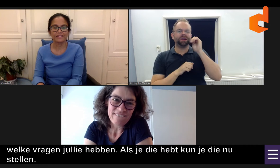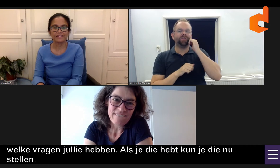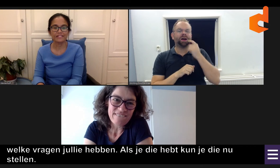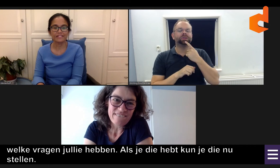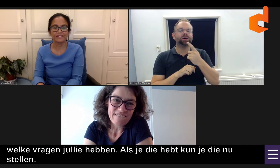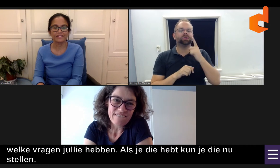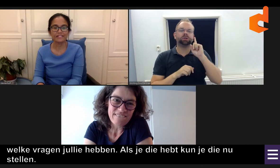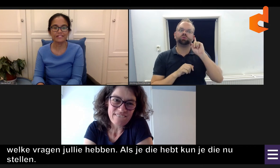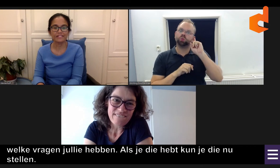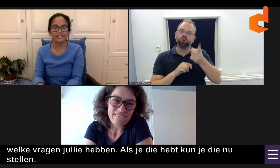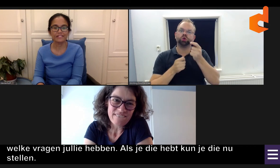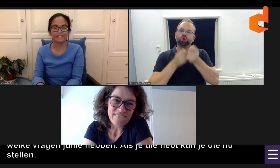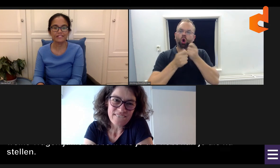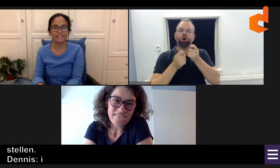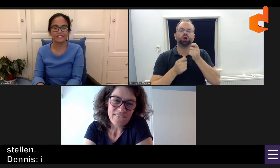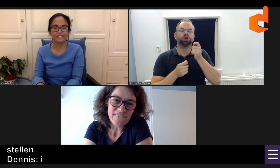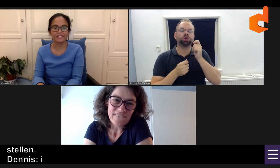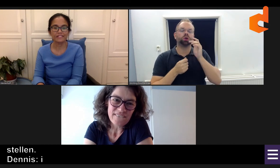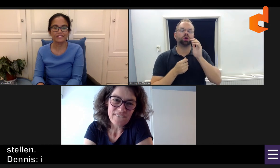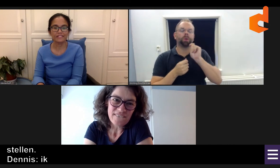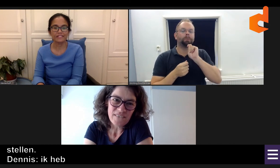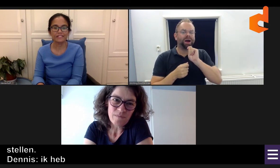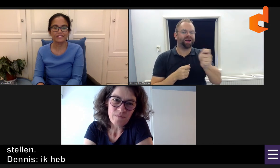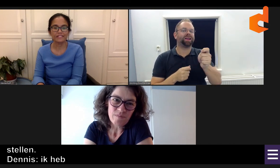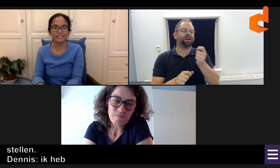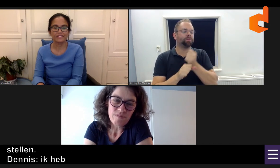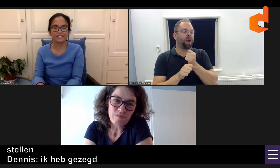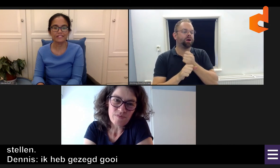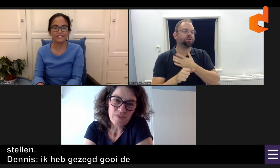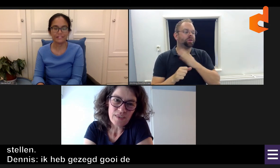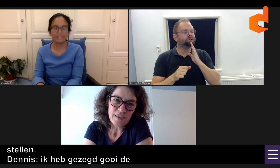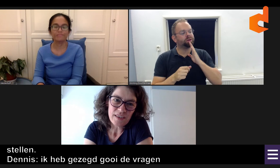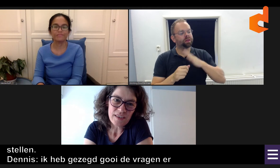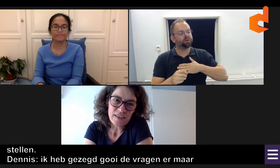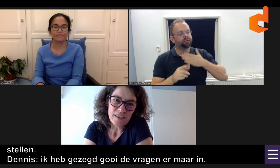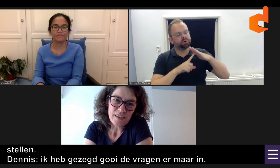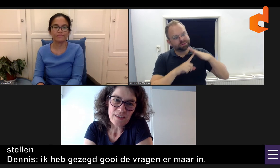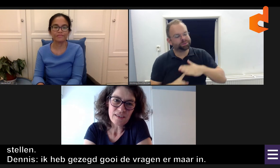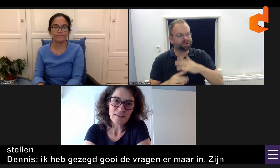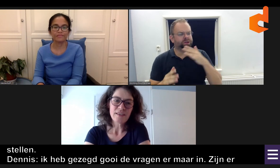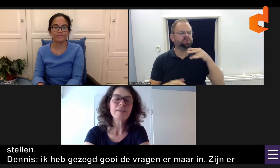Ik heb gezegd net, gooi de vragen er maar in. Er zijn er nog niet zoveel. Ik denk dat mensen hebben gewacht tot jullie verhaal klaar was.